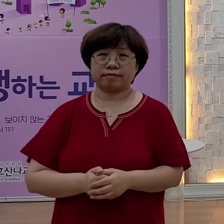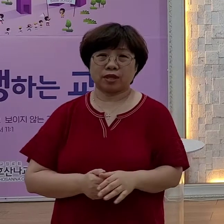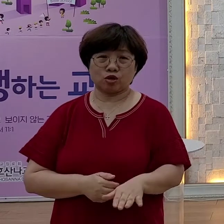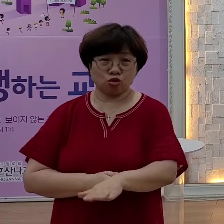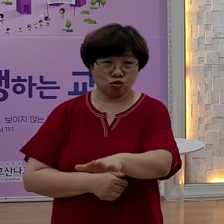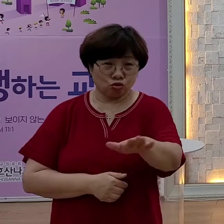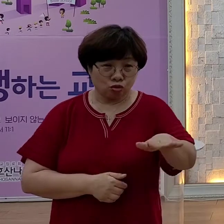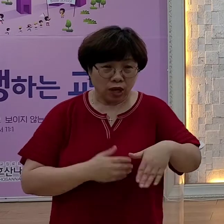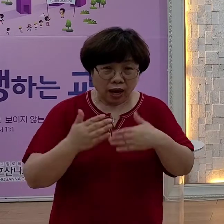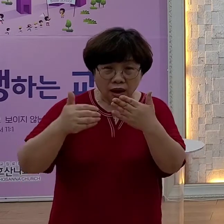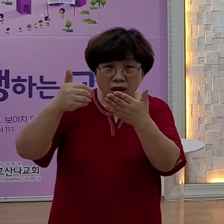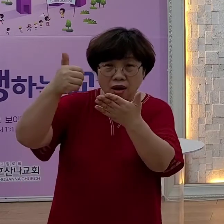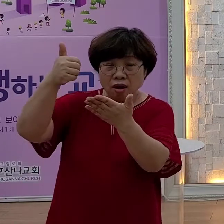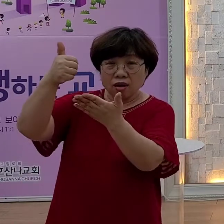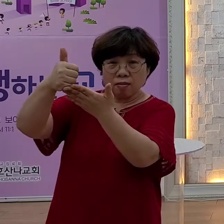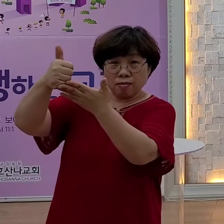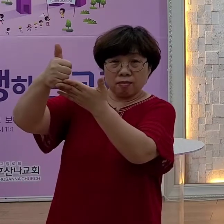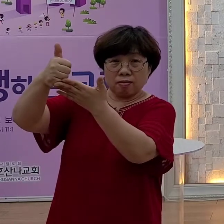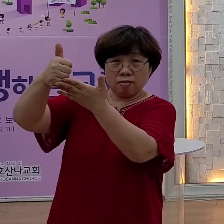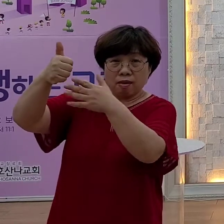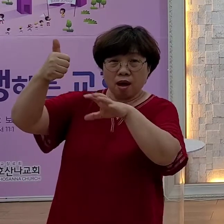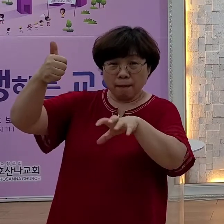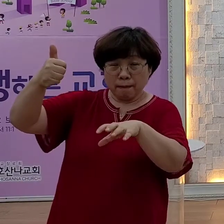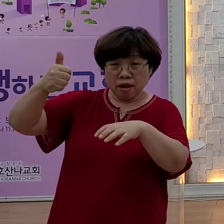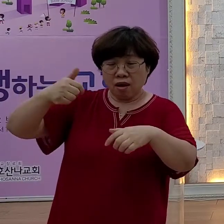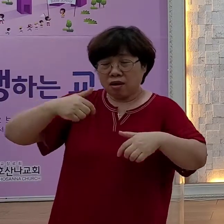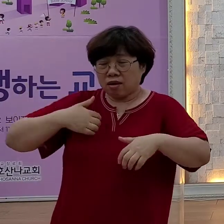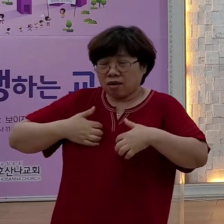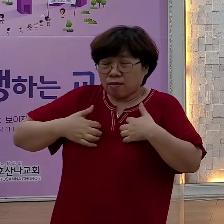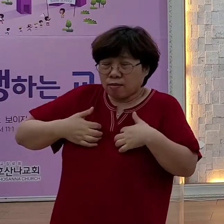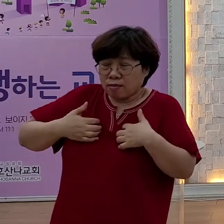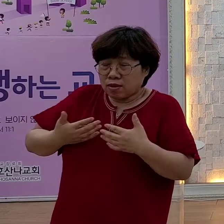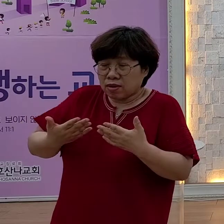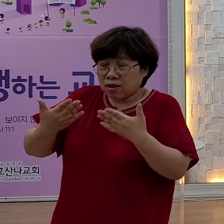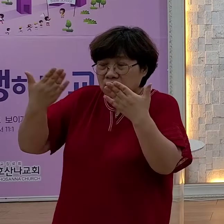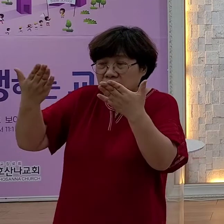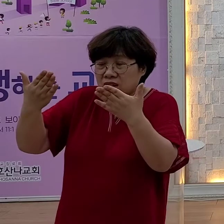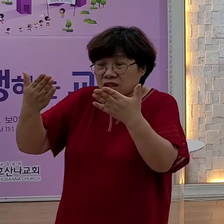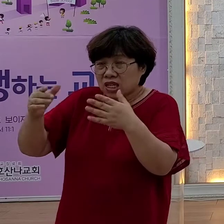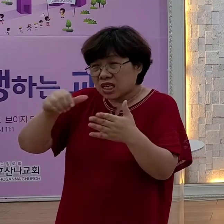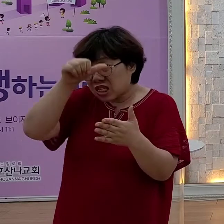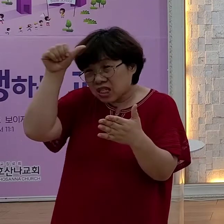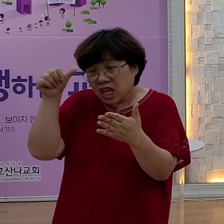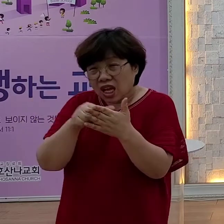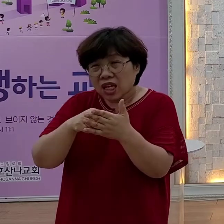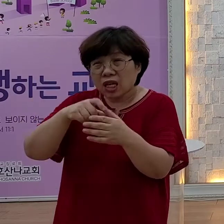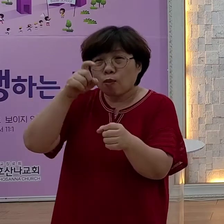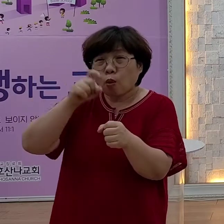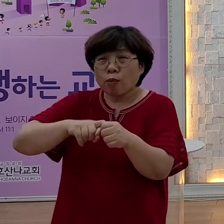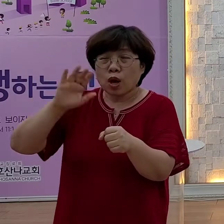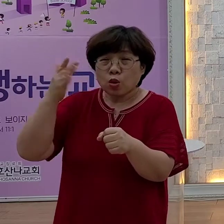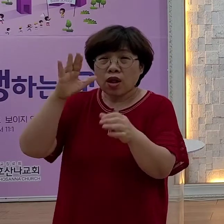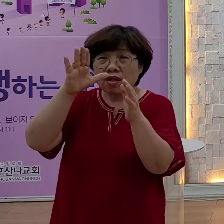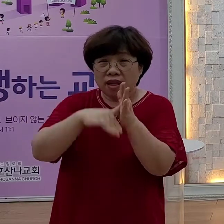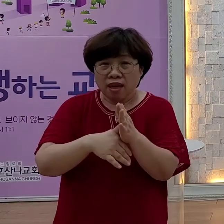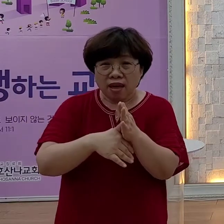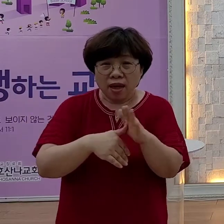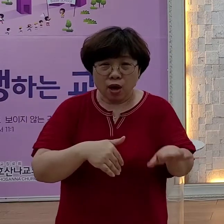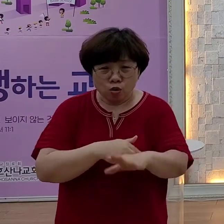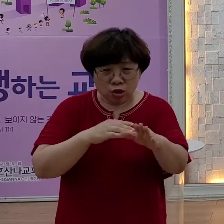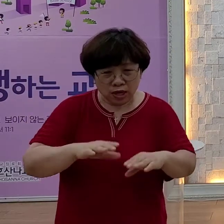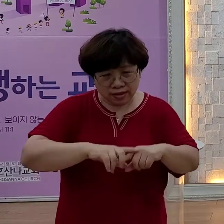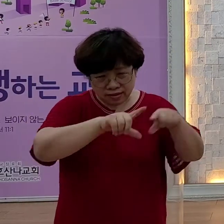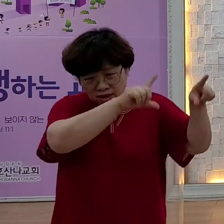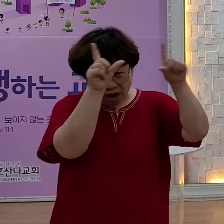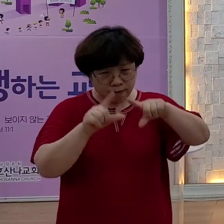우리가 하나님께 기쁨을 드리는 것을 목적으로 삼을 때 여러분 우리의 삶은